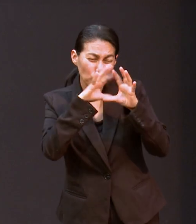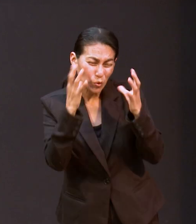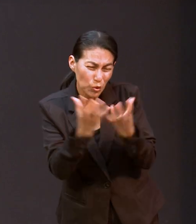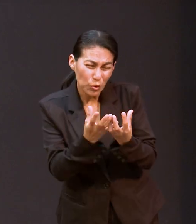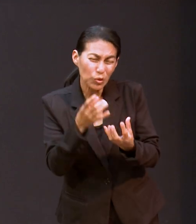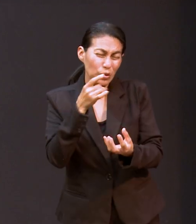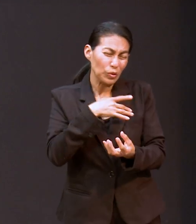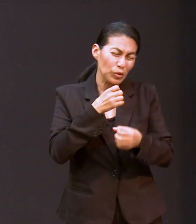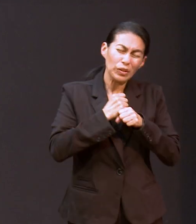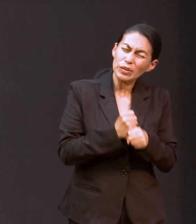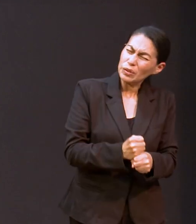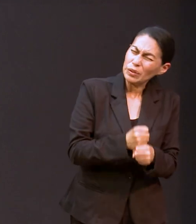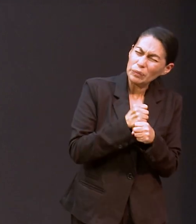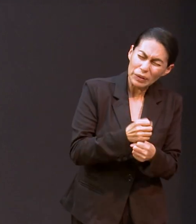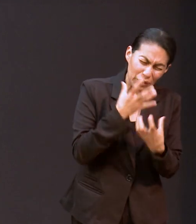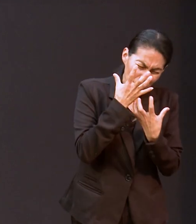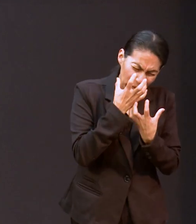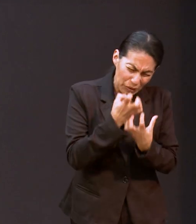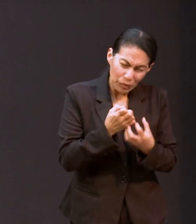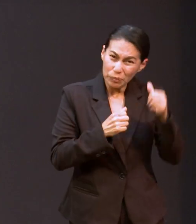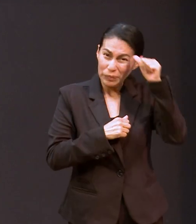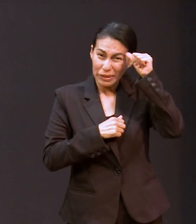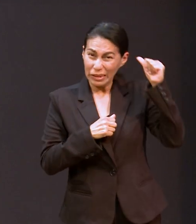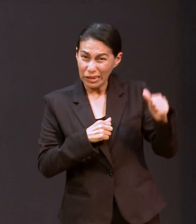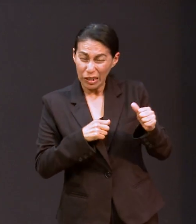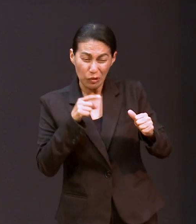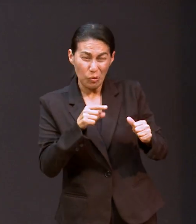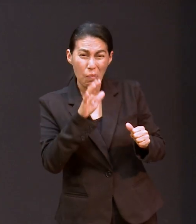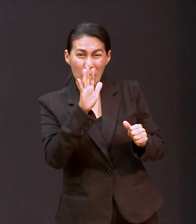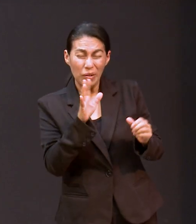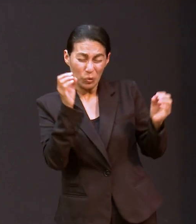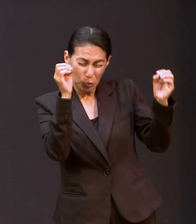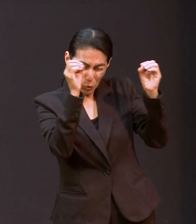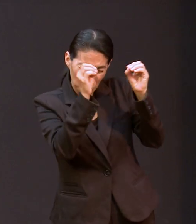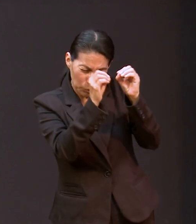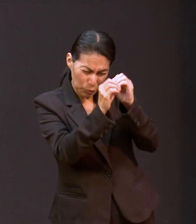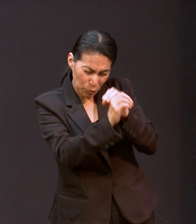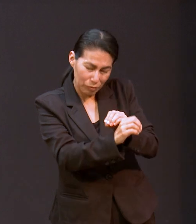con el dolor la tribulación y el pecado